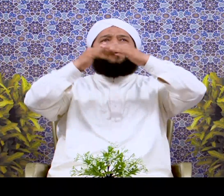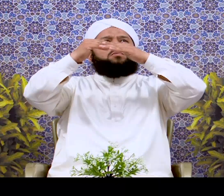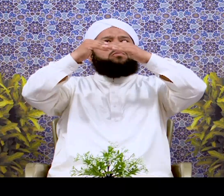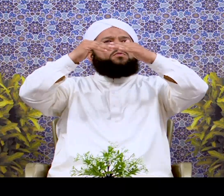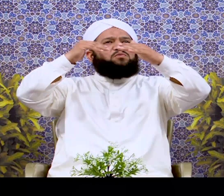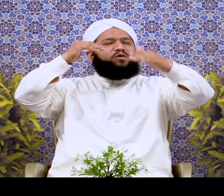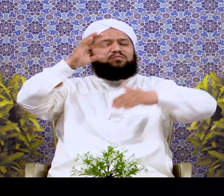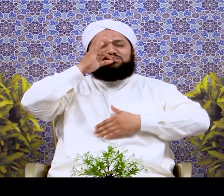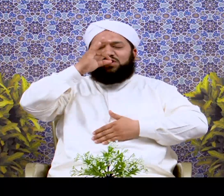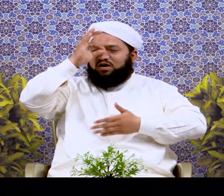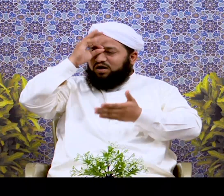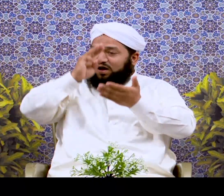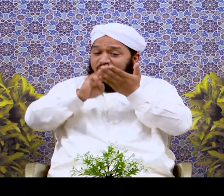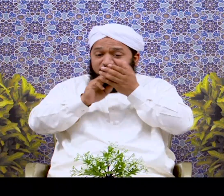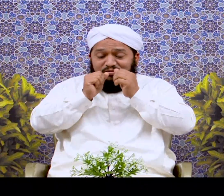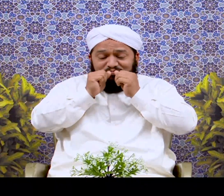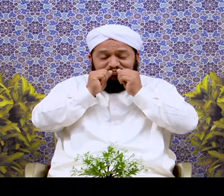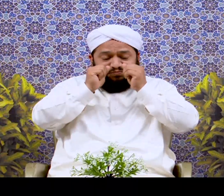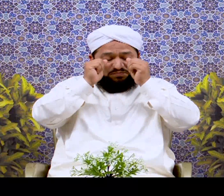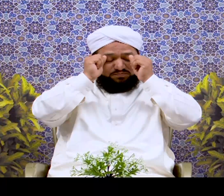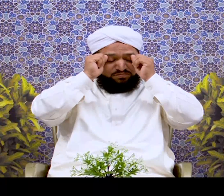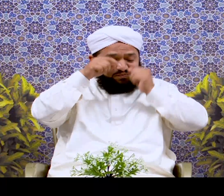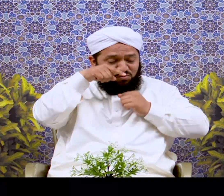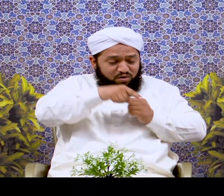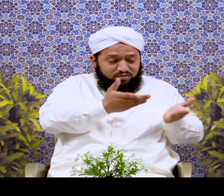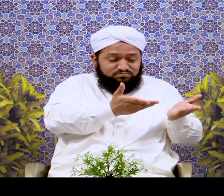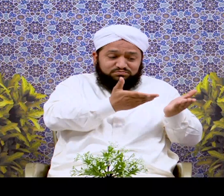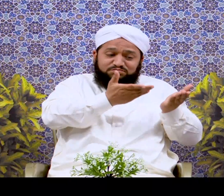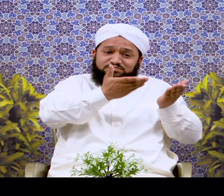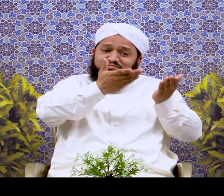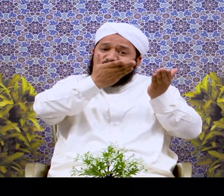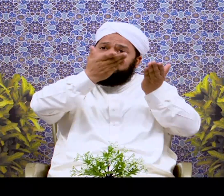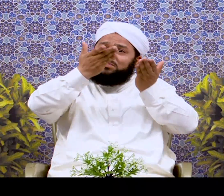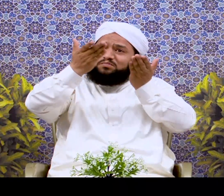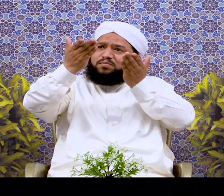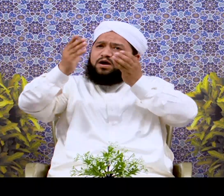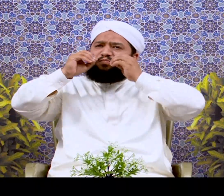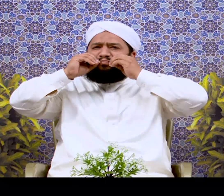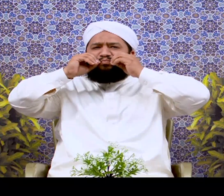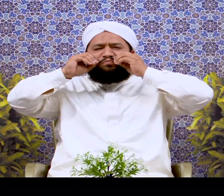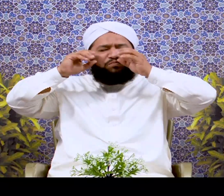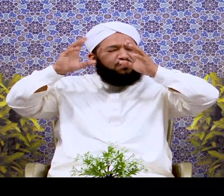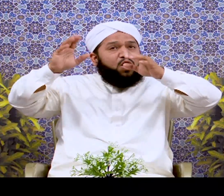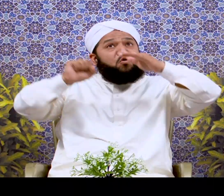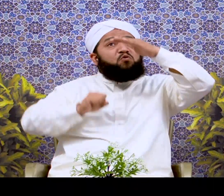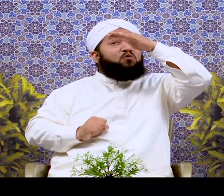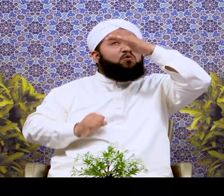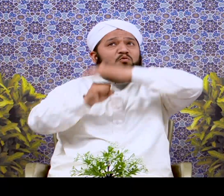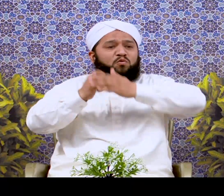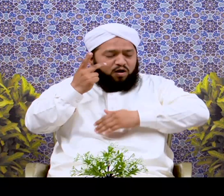صلی اللہ علیہ وآلہ وصحبہ وسلم کی تشریف آوری کا اعلان ہوا تو سدرۃ المنتہا خوشی کے مارے اپنی